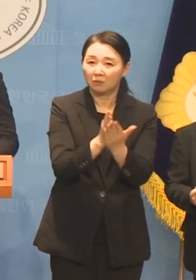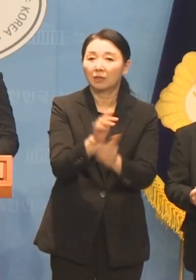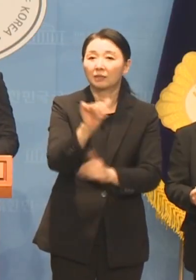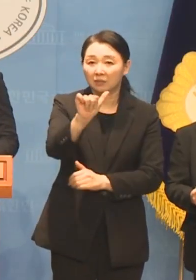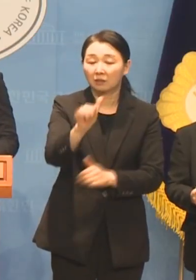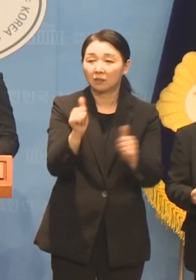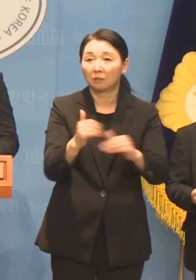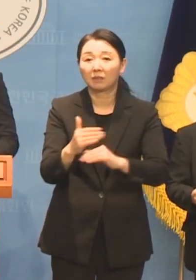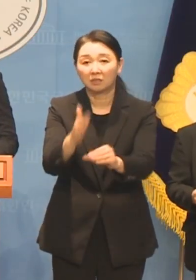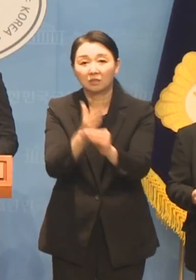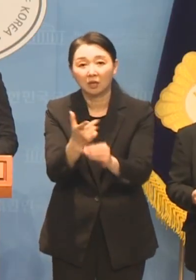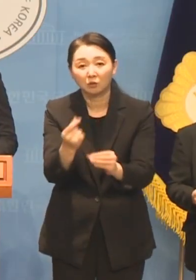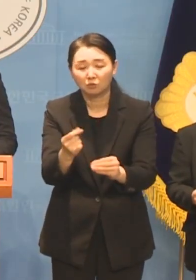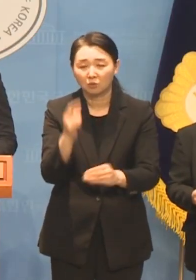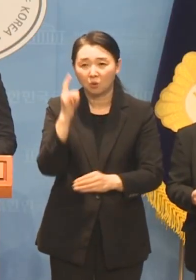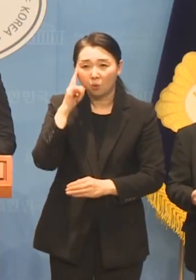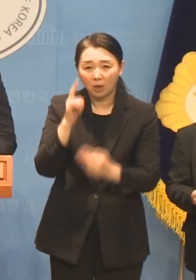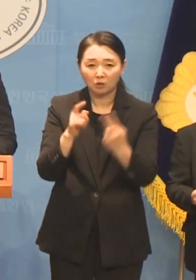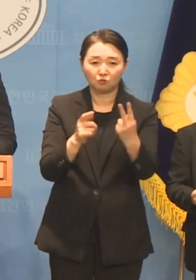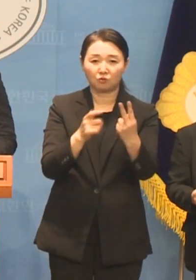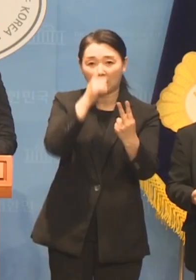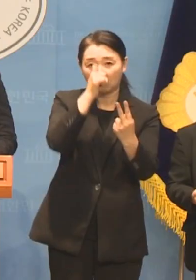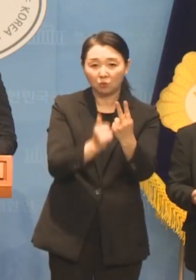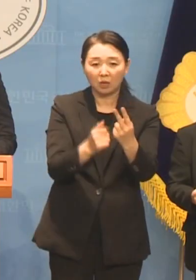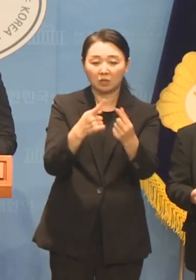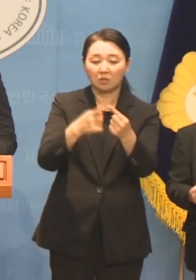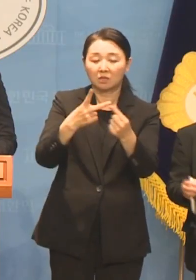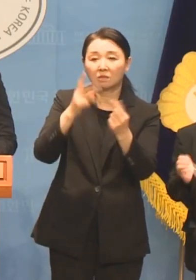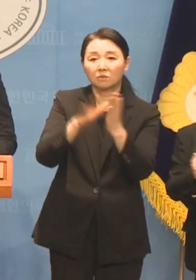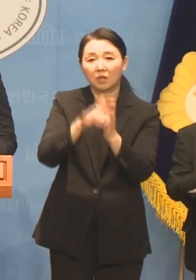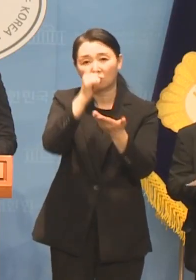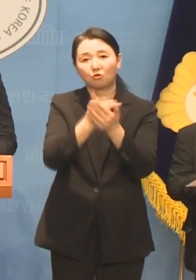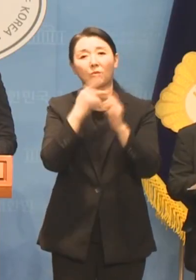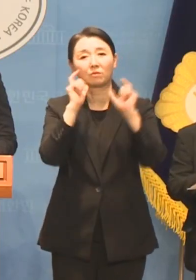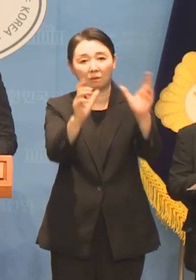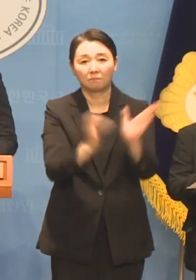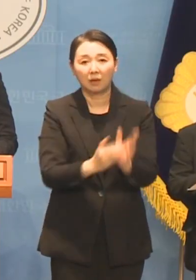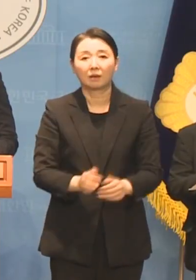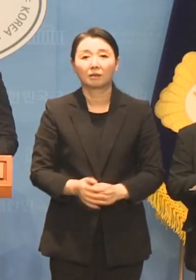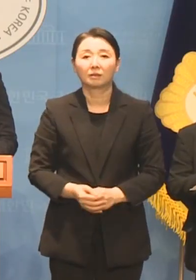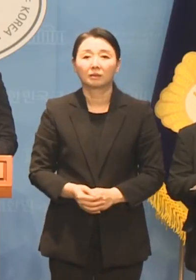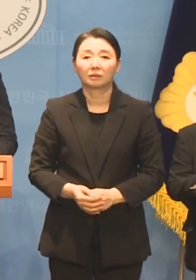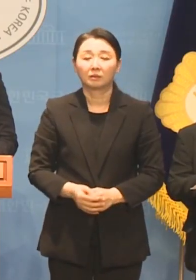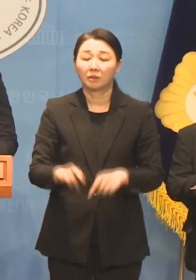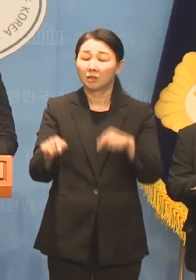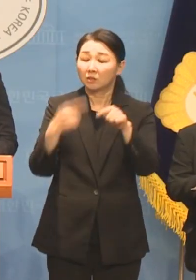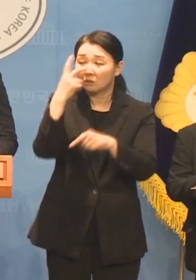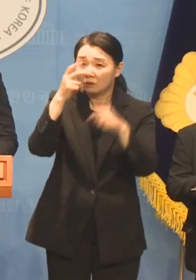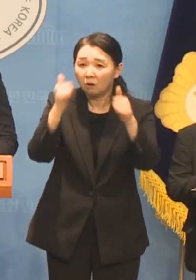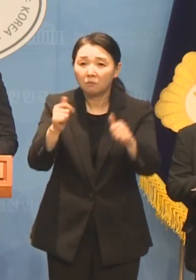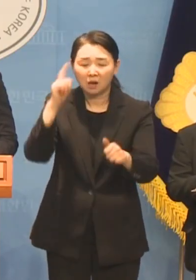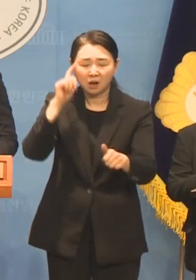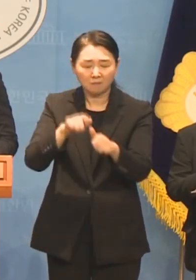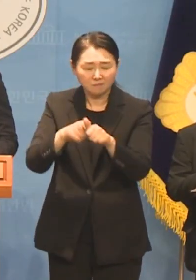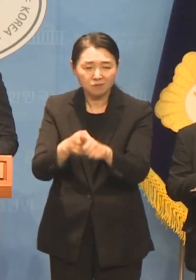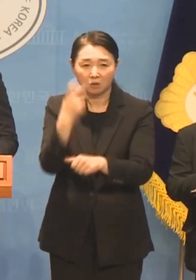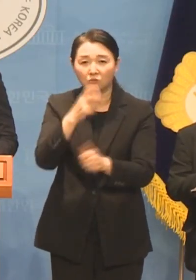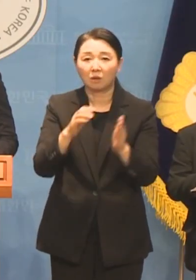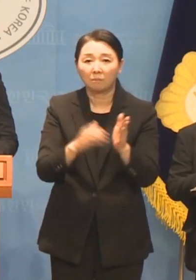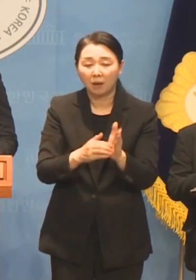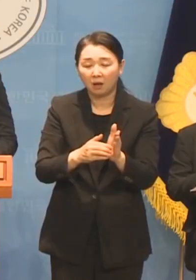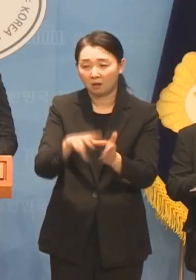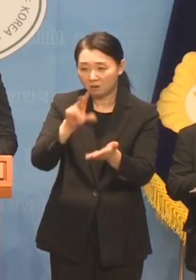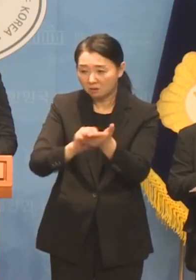현재 재판 진행 중이므로 심지어 2개의 혐의는 1심과 2심에서 무죄를 판단받았습니다. 정치검찰의 무리한 수사와 기소였음이